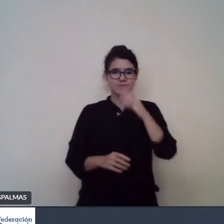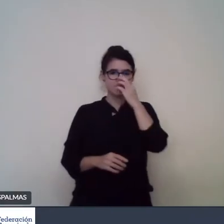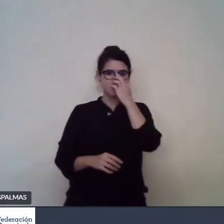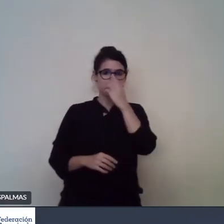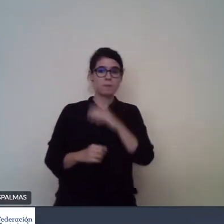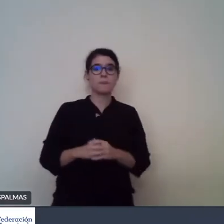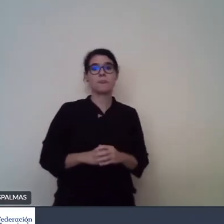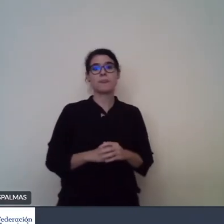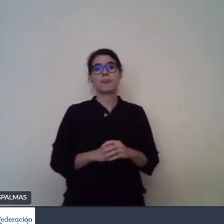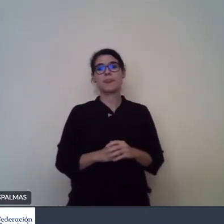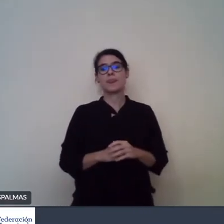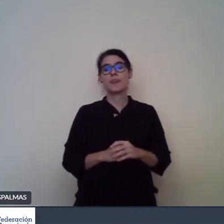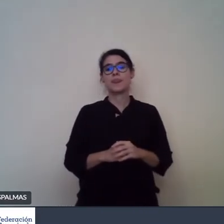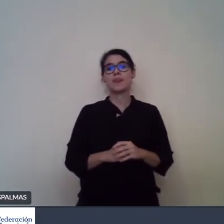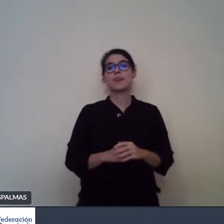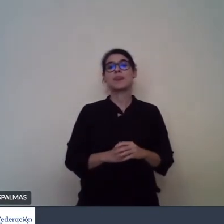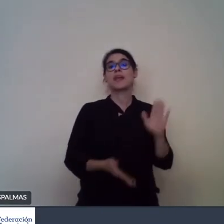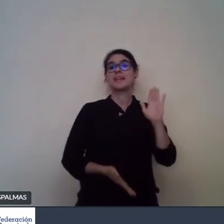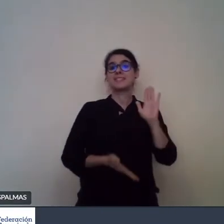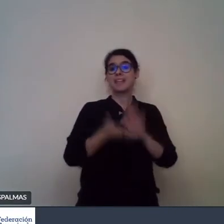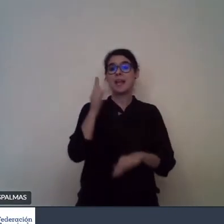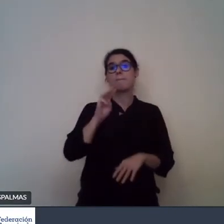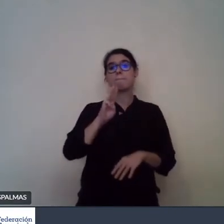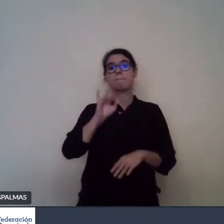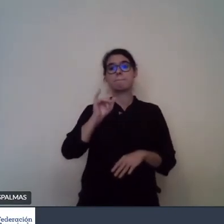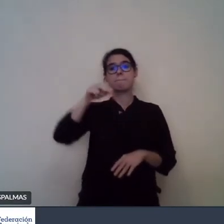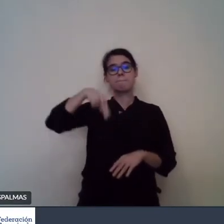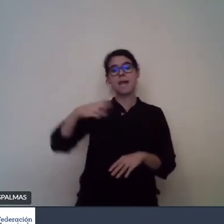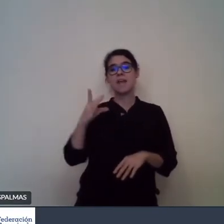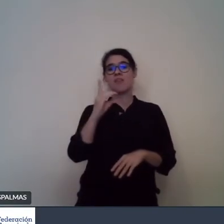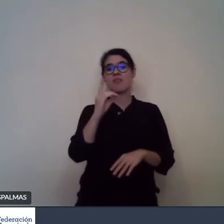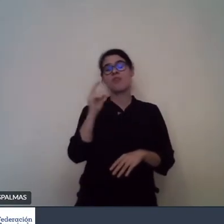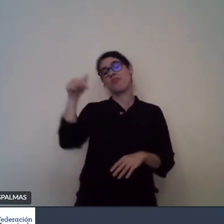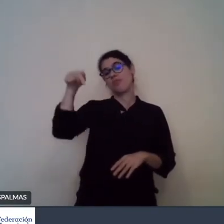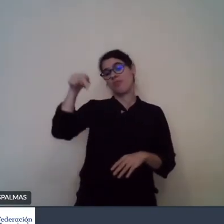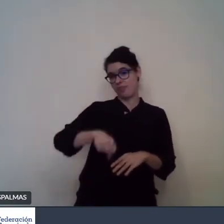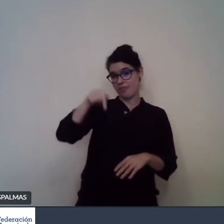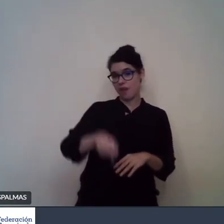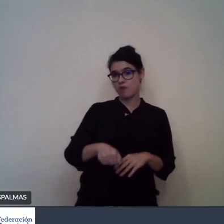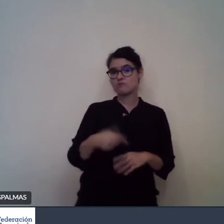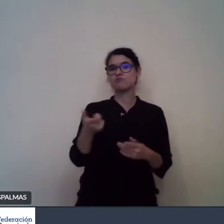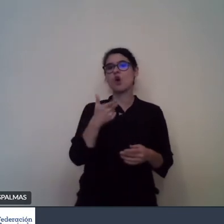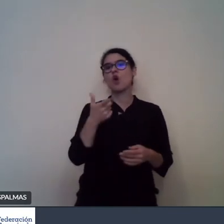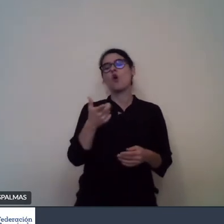Salida con un pin down, bloqueo directo lateral, no lo utiliza el reject.